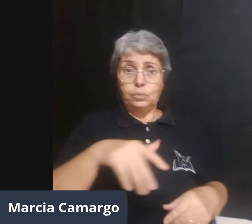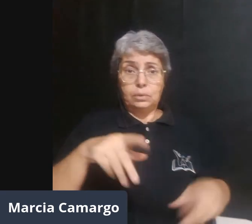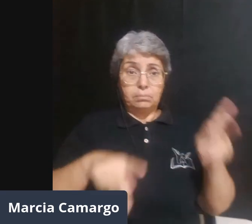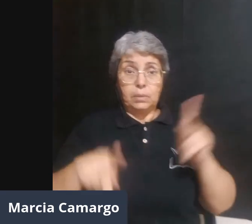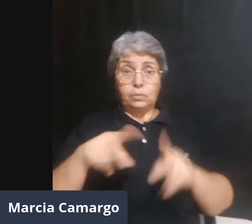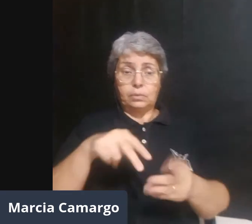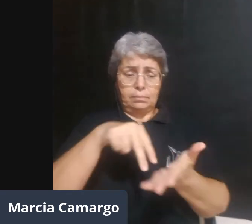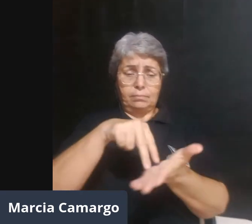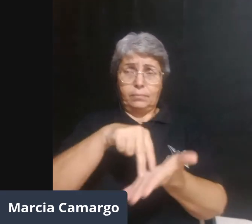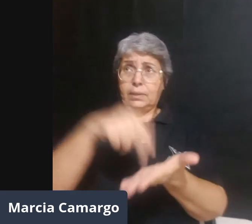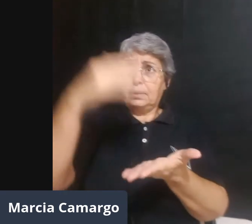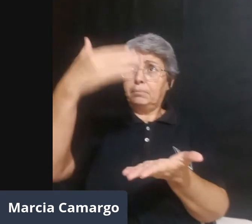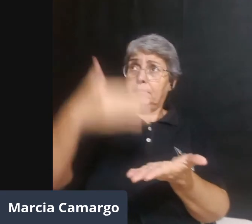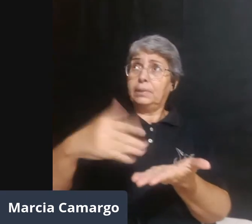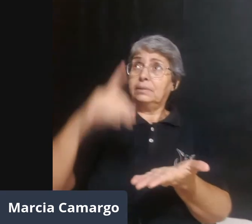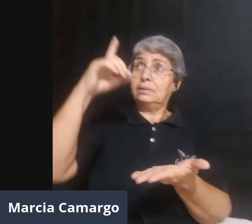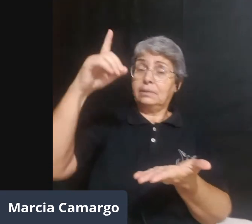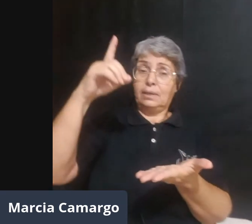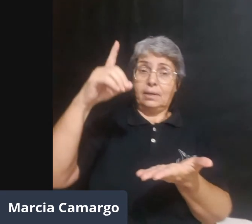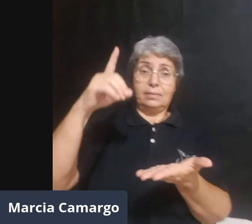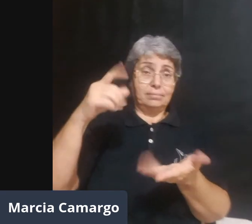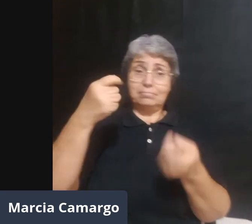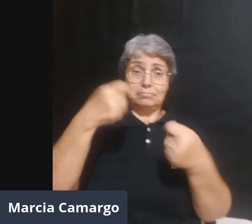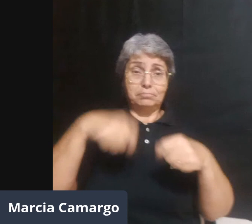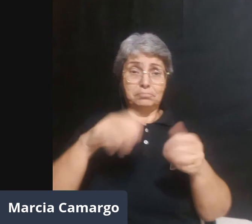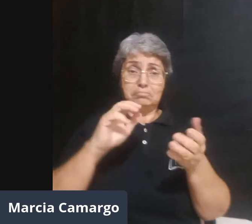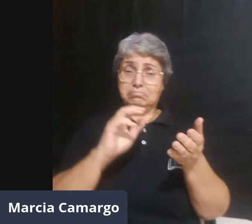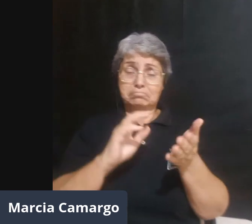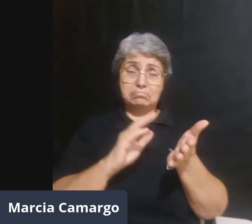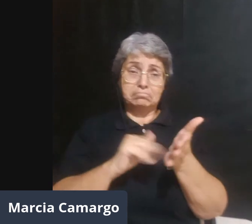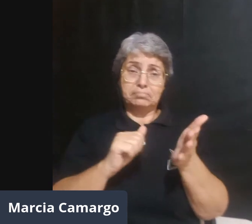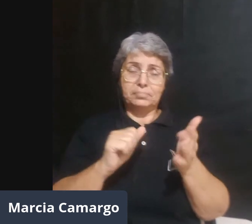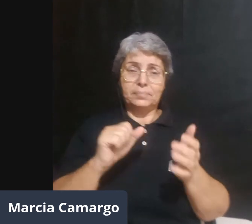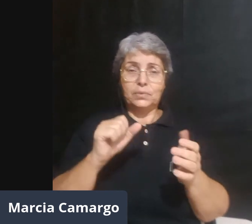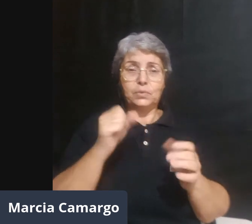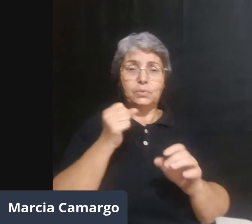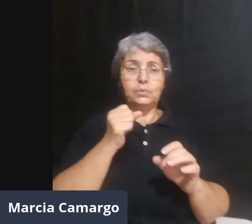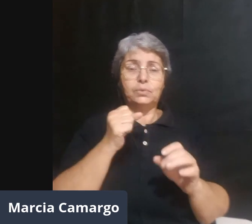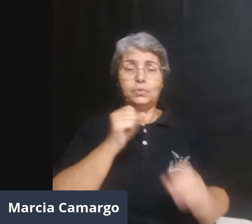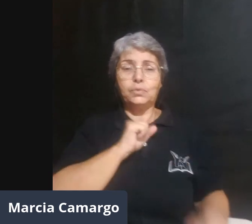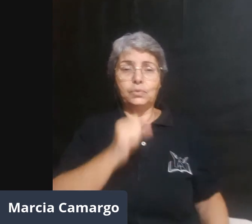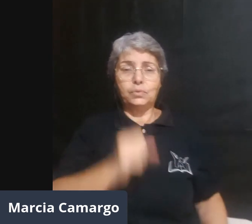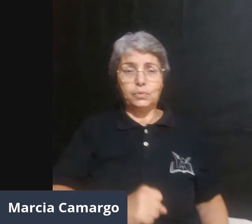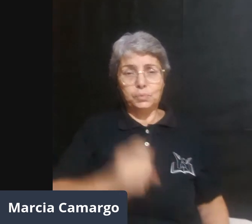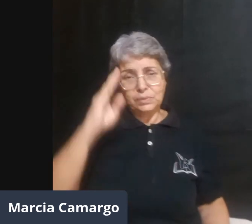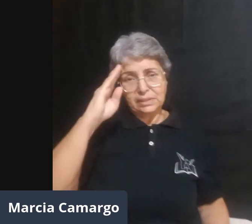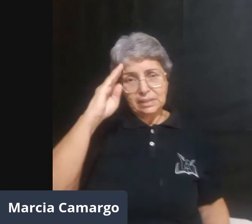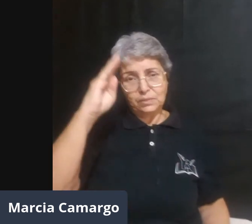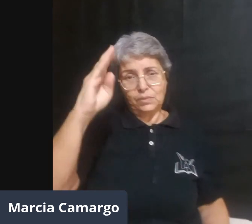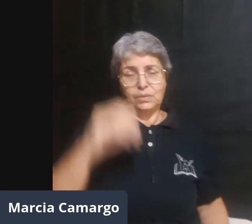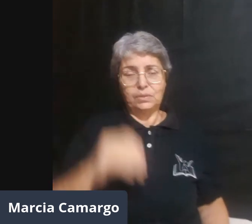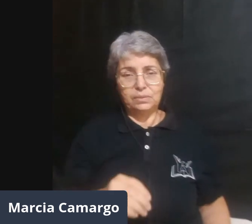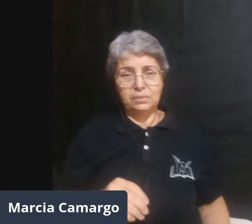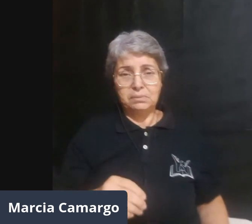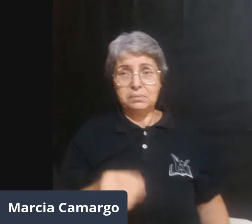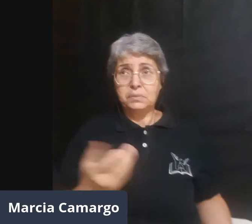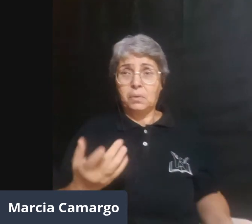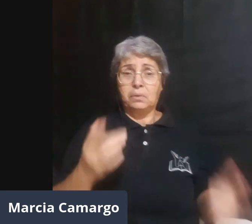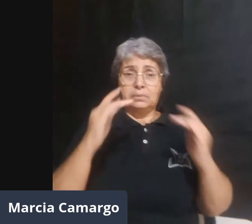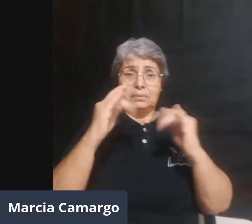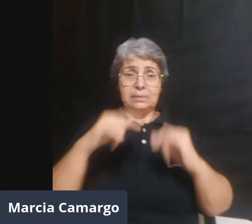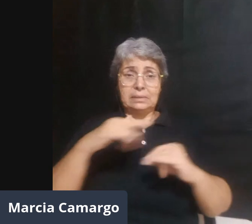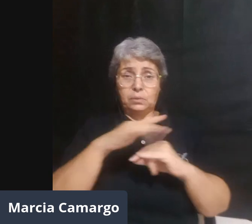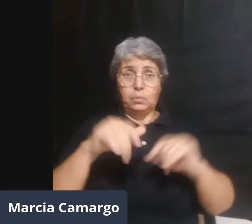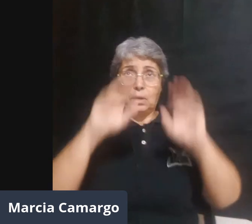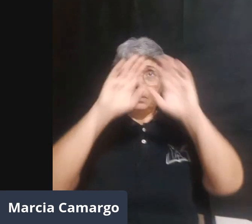sem um intercessor. Não mais pecado entrará no Santíssimo para sujar o ambiente. O trabalho termina